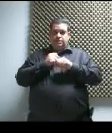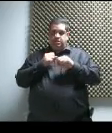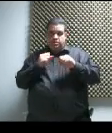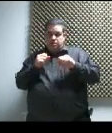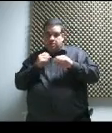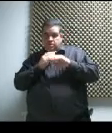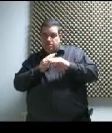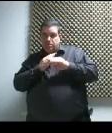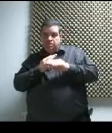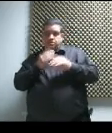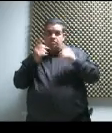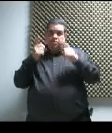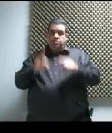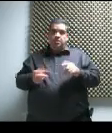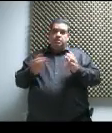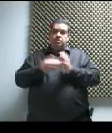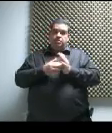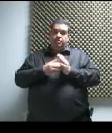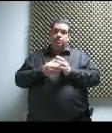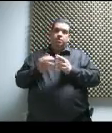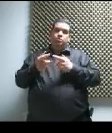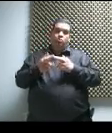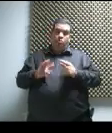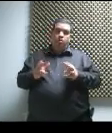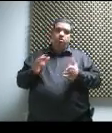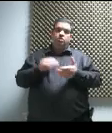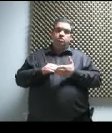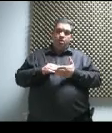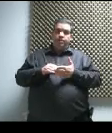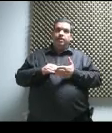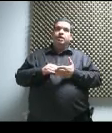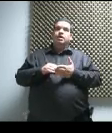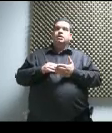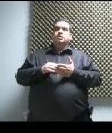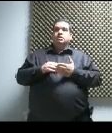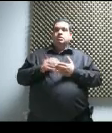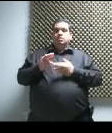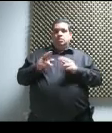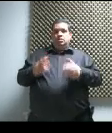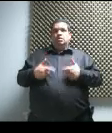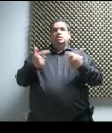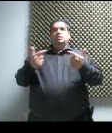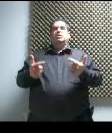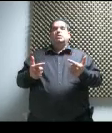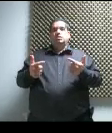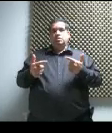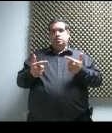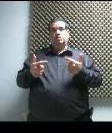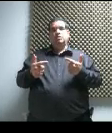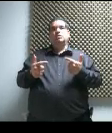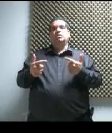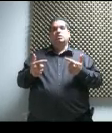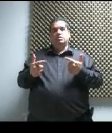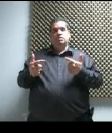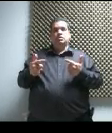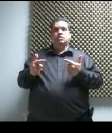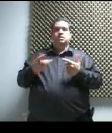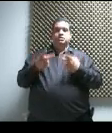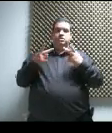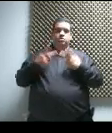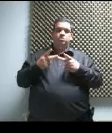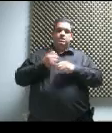una réplica. Vas de tu cuarto y vas pasando, si vas por la sala y entonces puedes mirar dónde está la sala, el mueble más